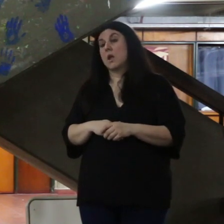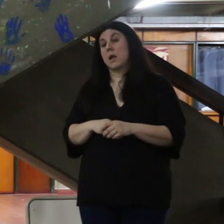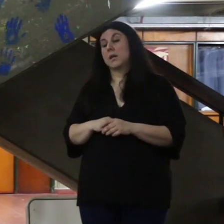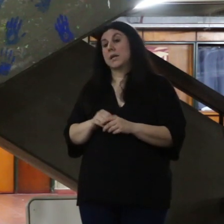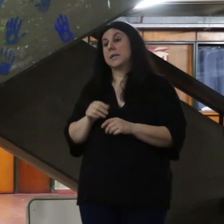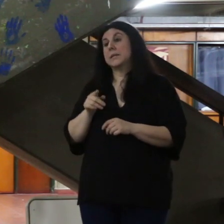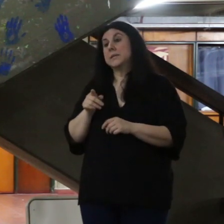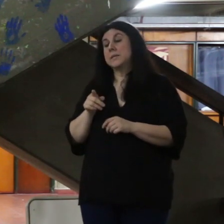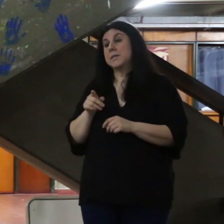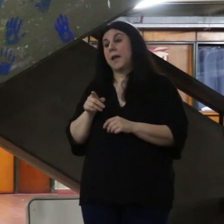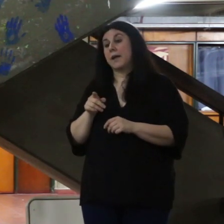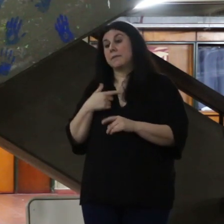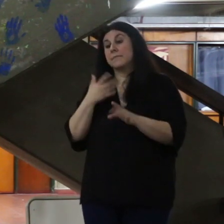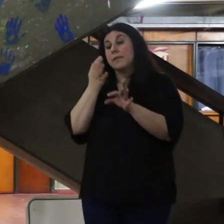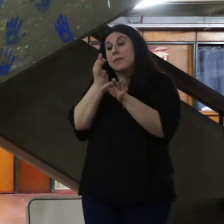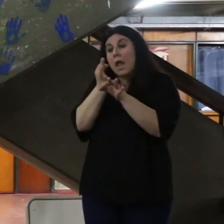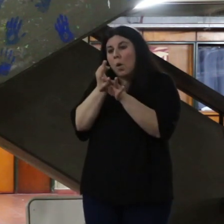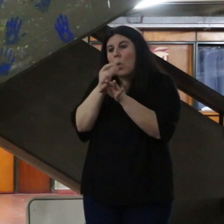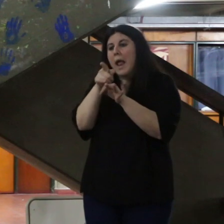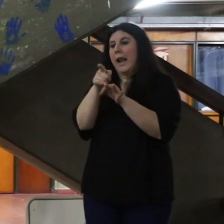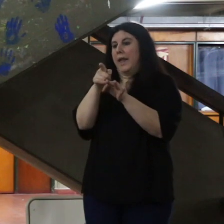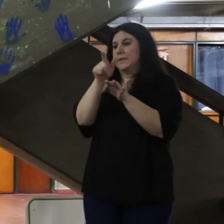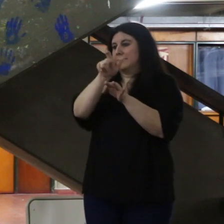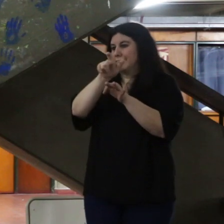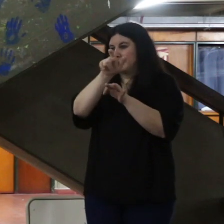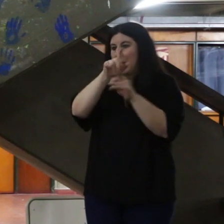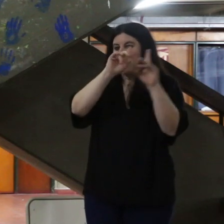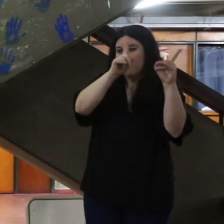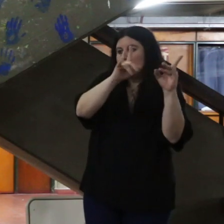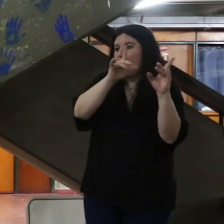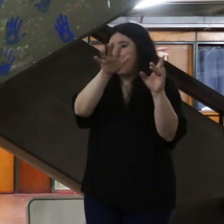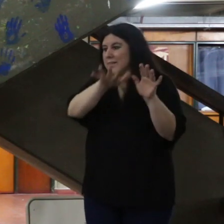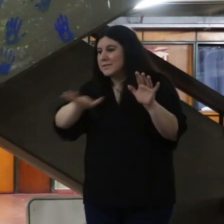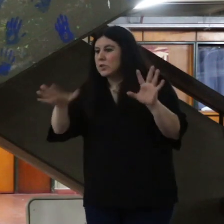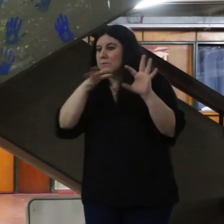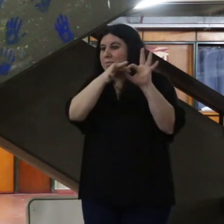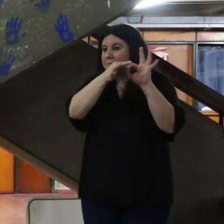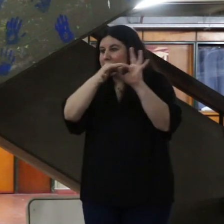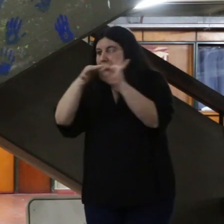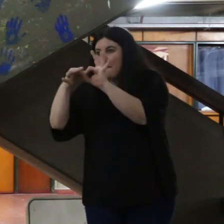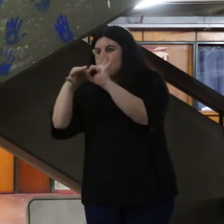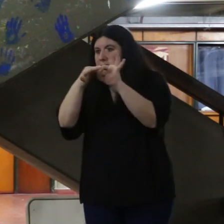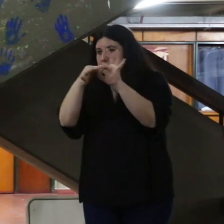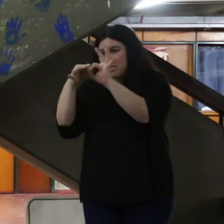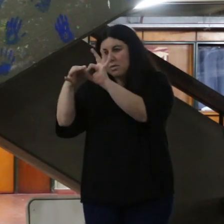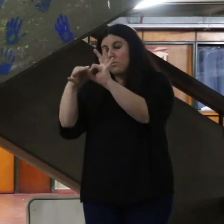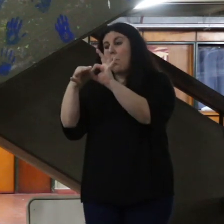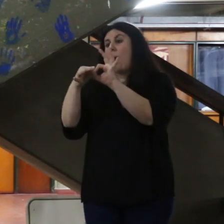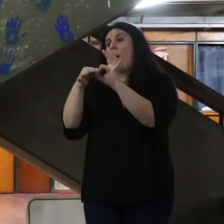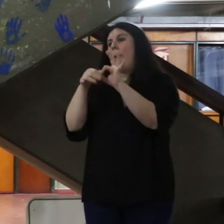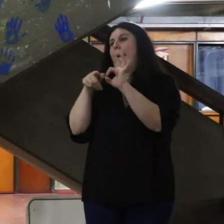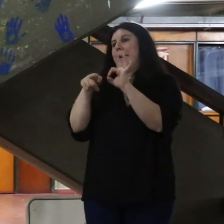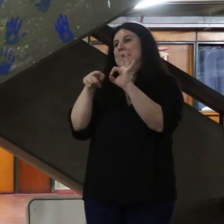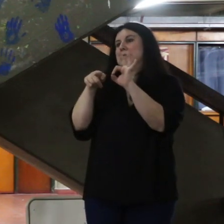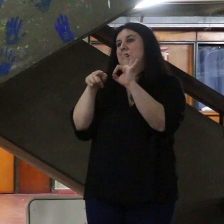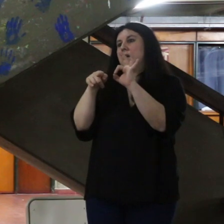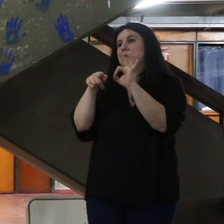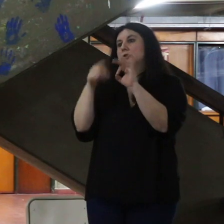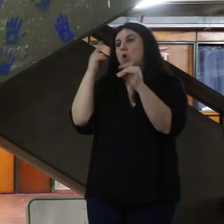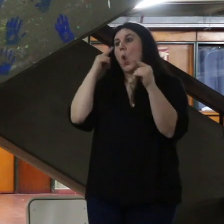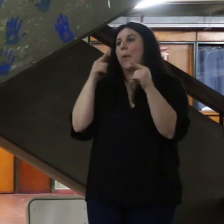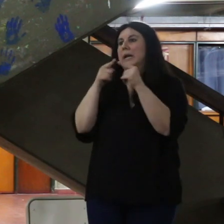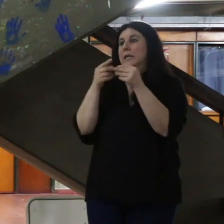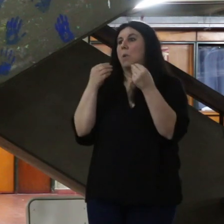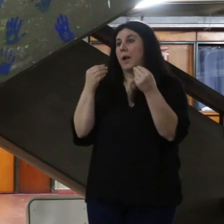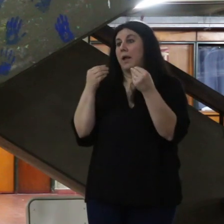repolitizar la escuela y los vínculos es salir del darwinismo social que quiere eliminar